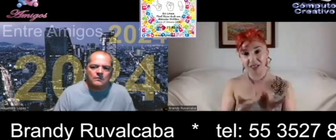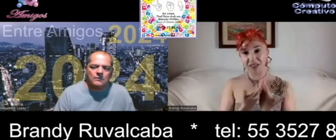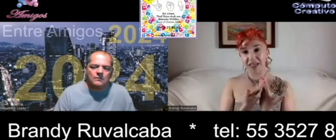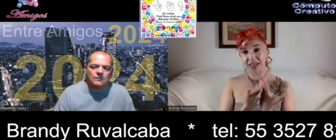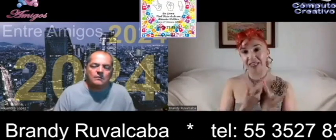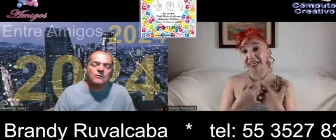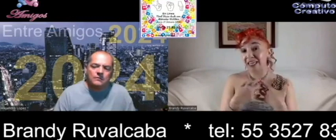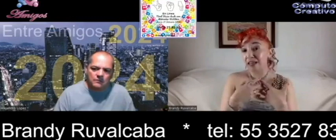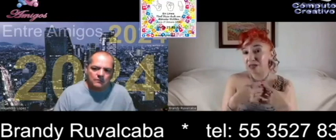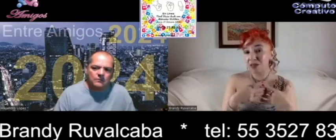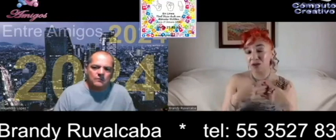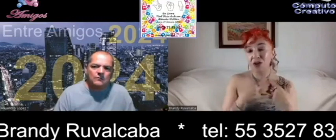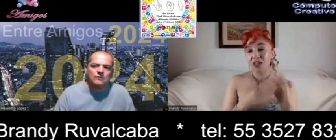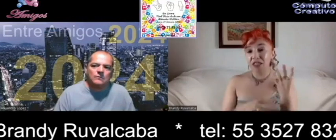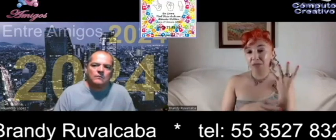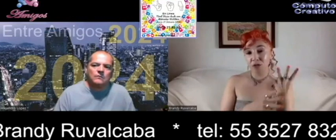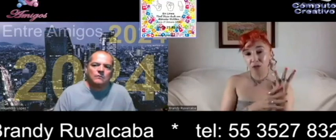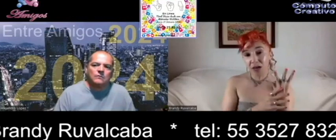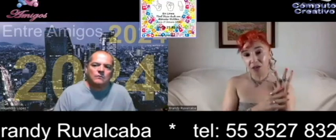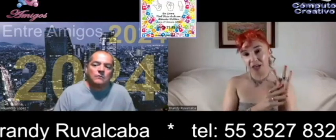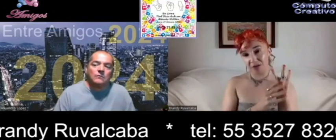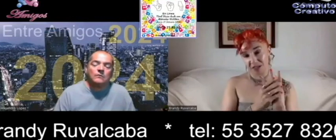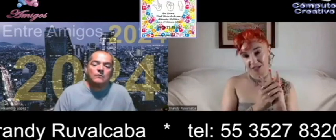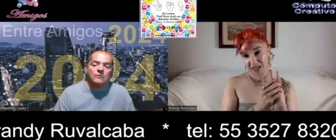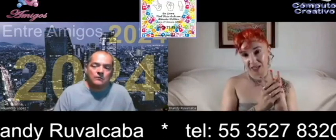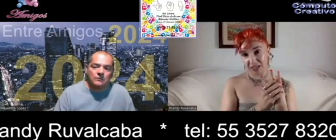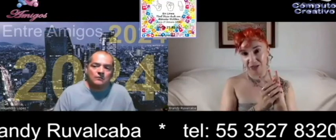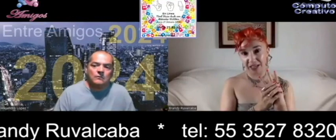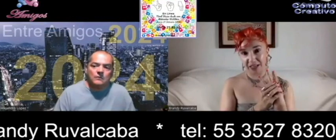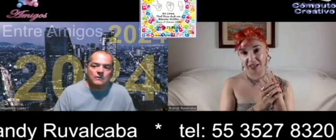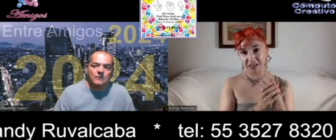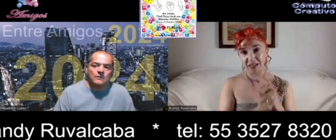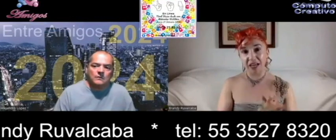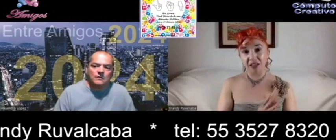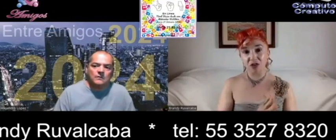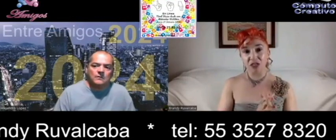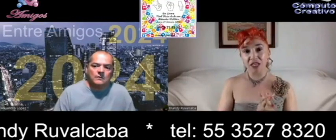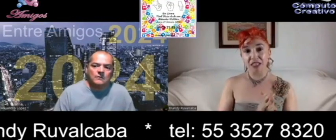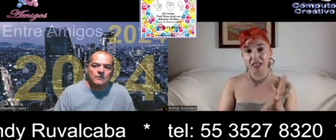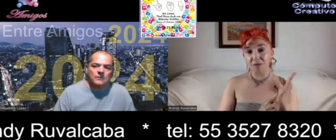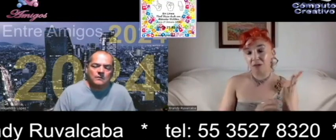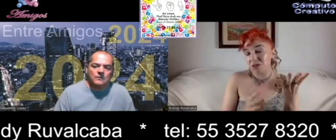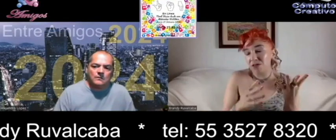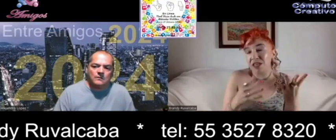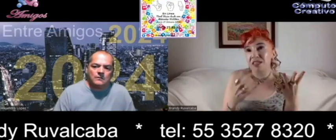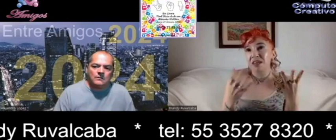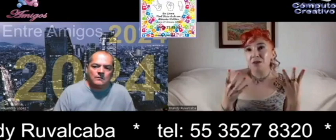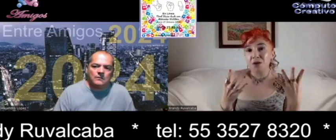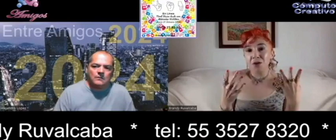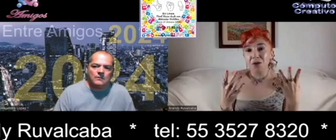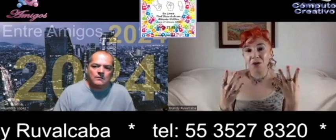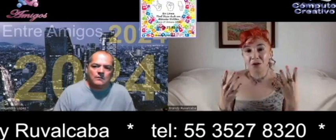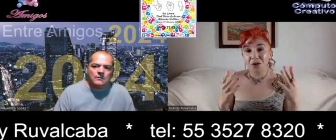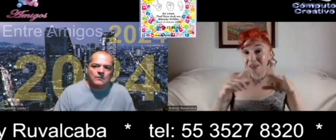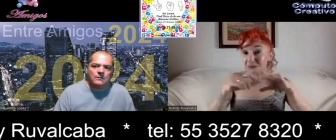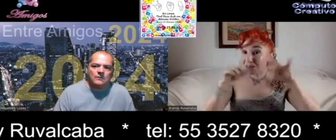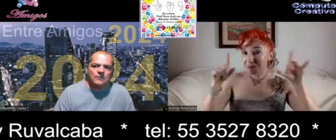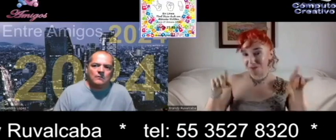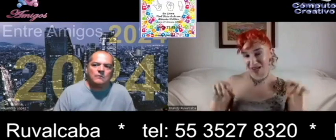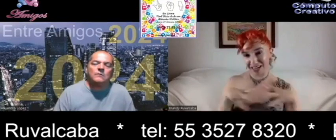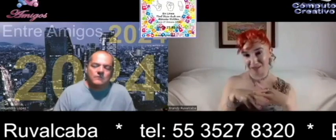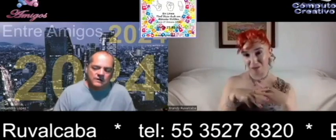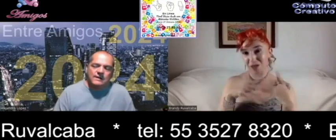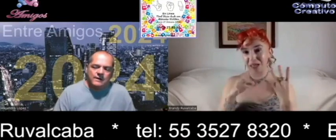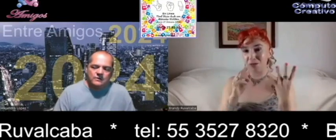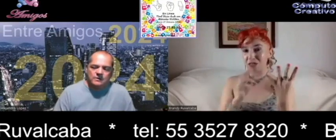lenguas de señas. Aquí en México tenemos 4 lenguas de señas diferentes. Entonces no, y somos el mismo